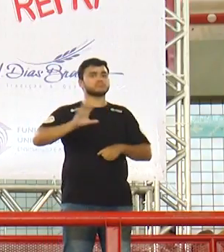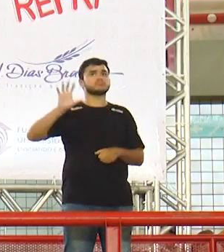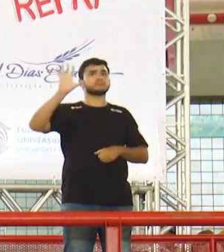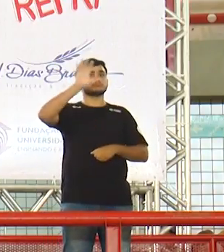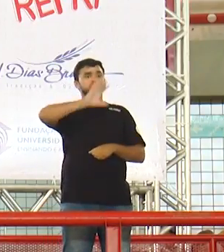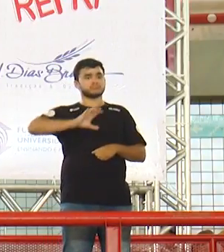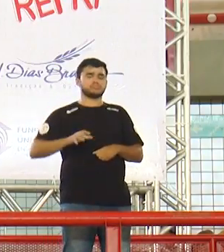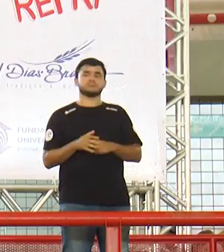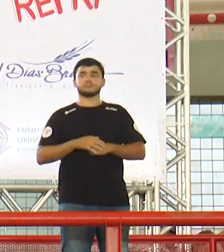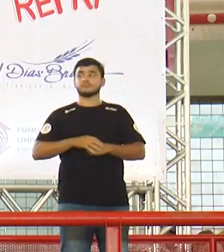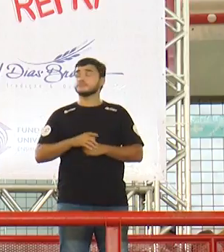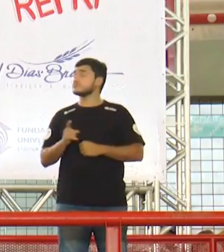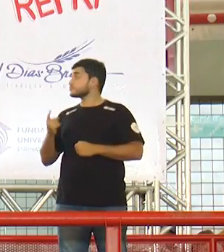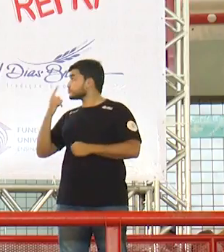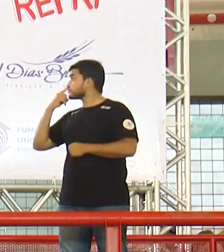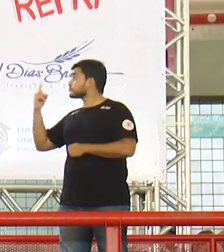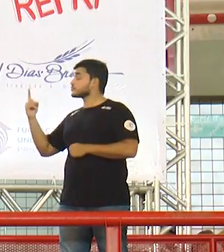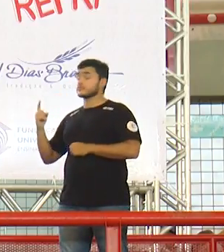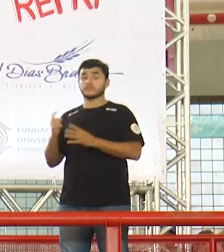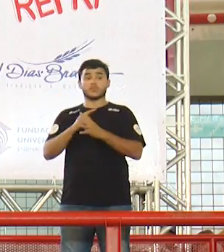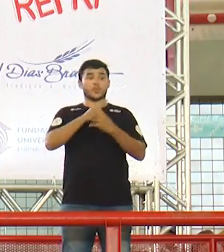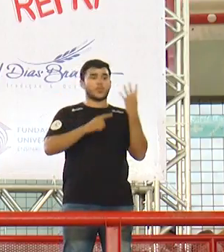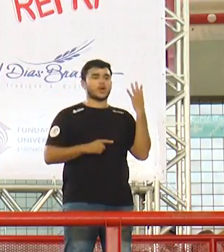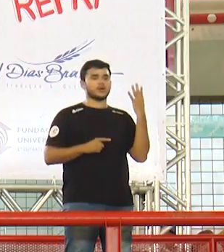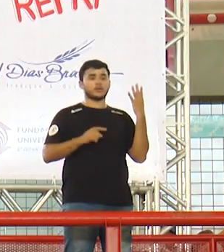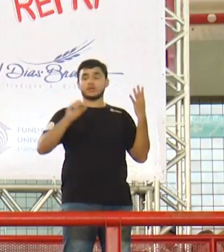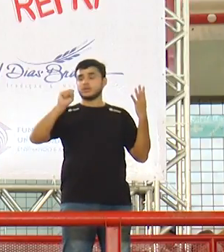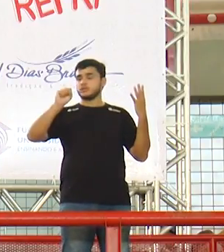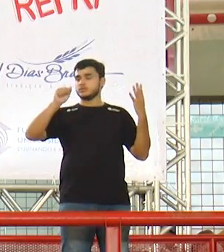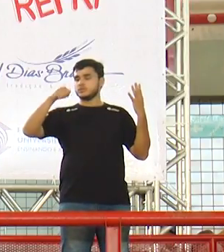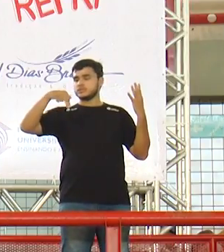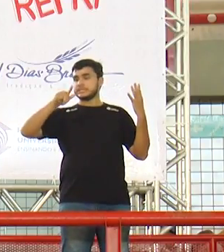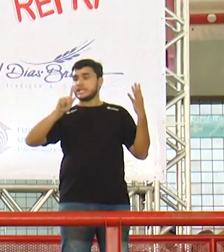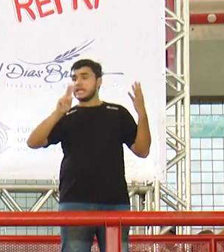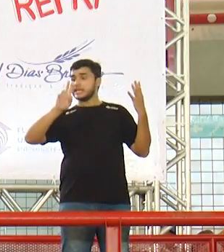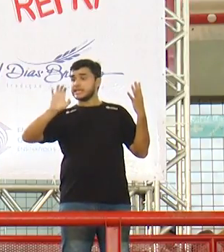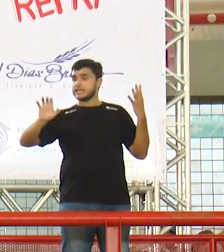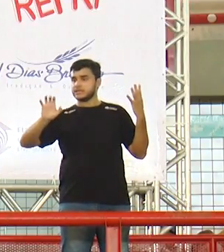4 fonemas para você pronunciar a palavra sangue.